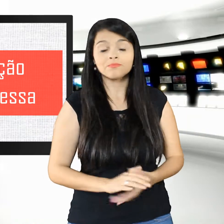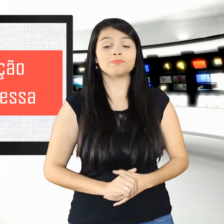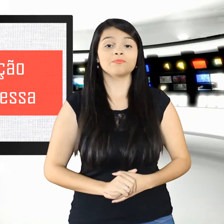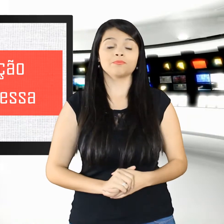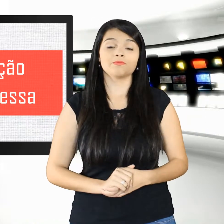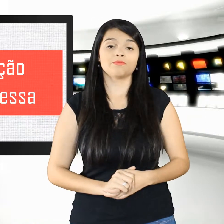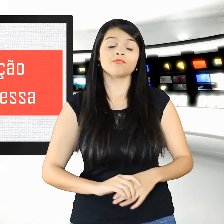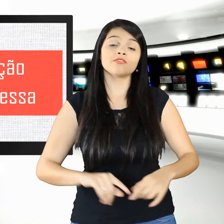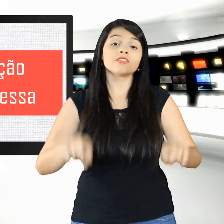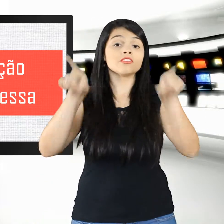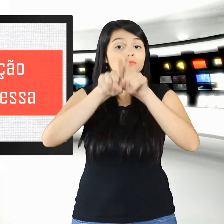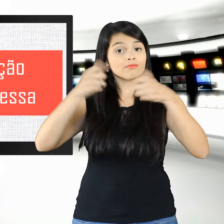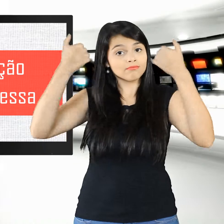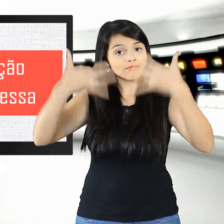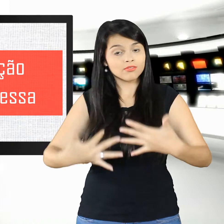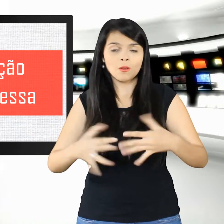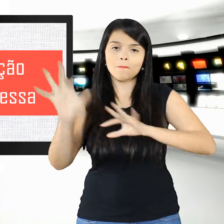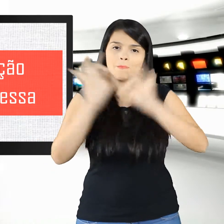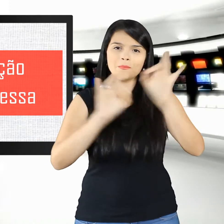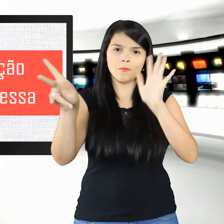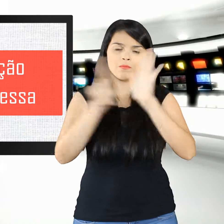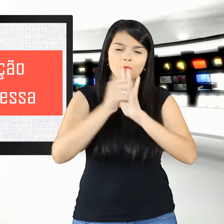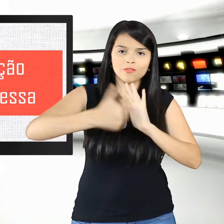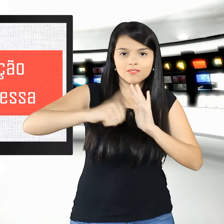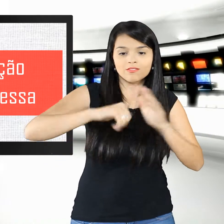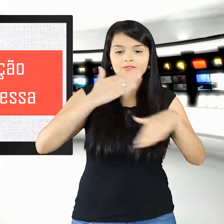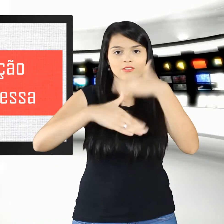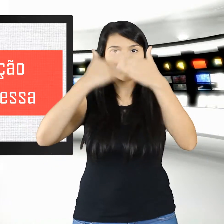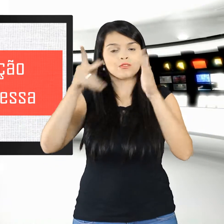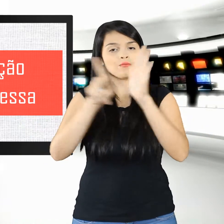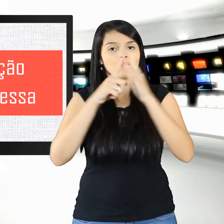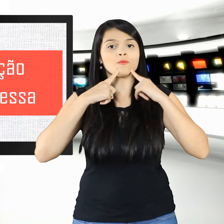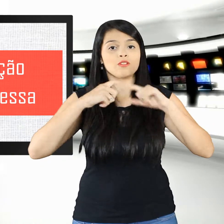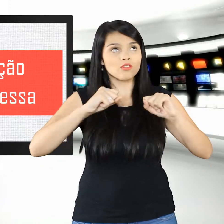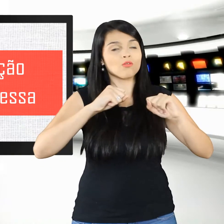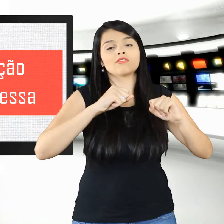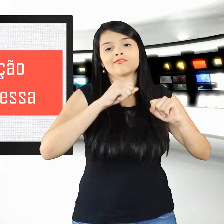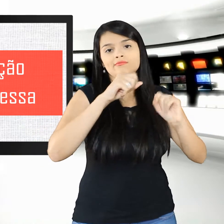Ele conta que o Programa de Avaliação Nacional do Desenvolvimento da Linguagem do Surdo Brasileiro,